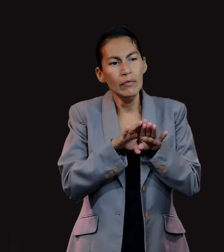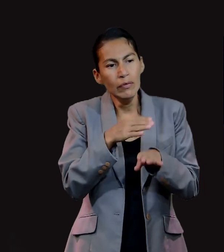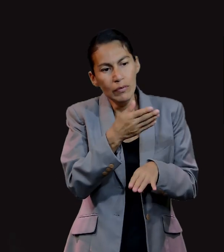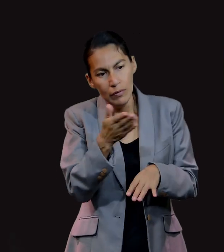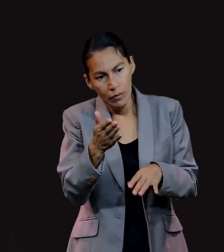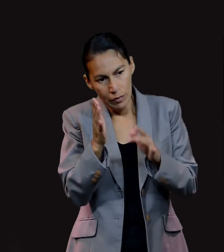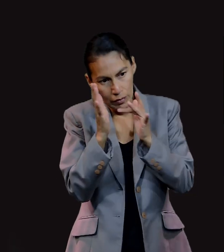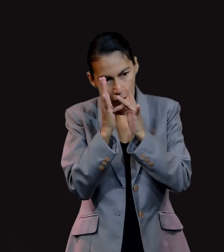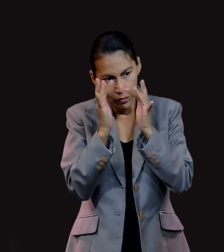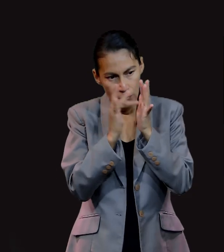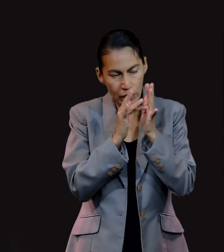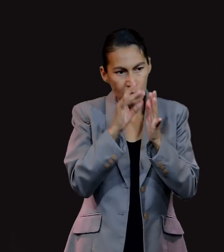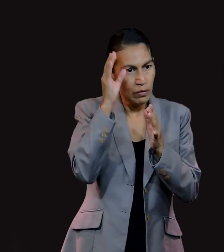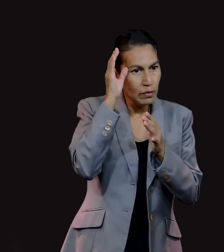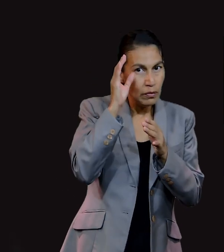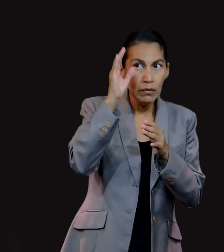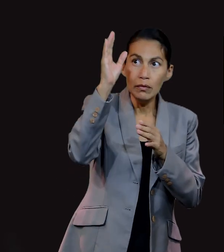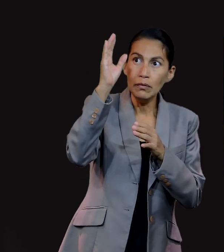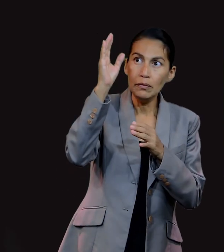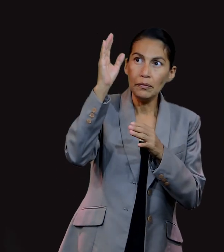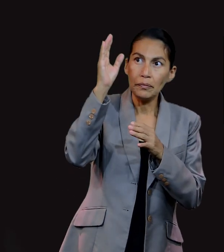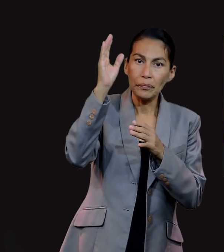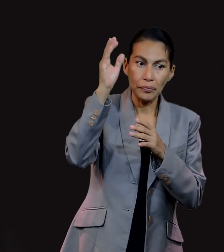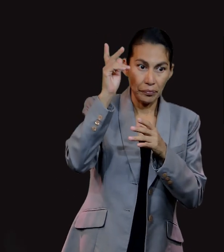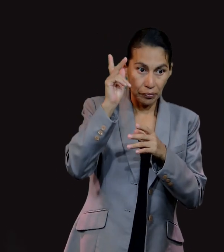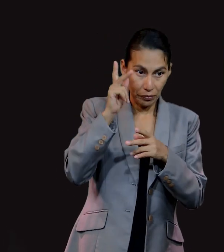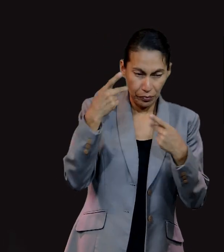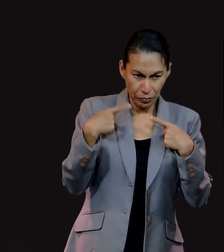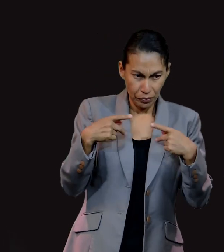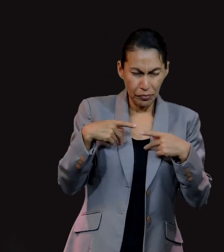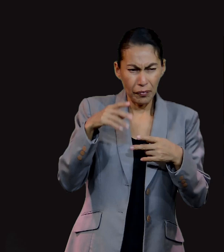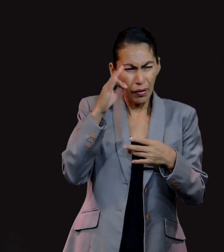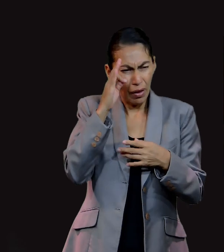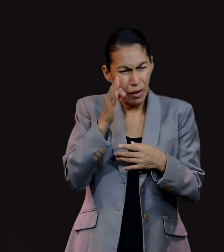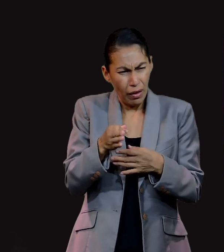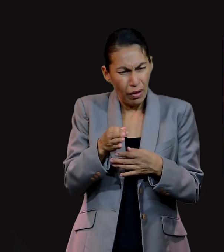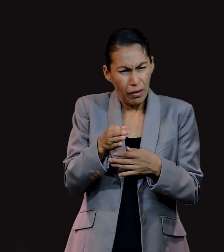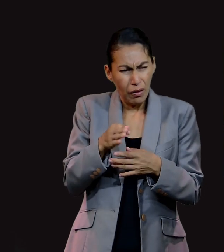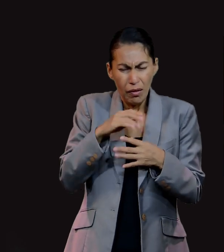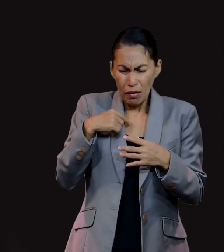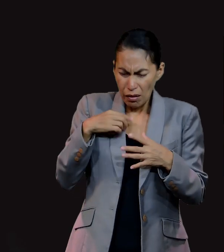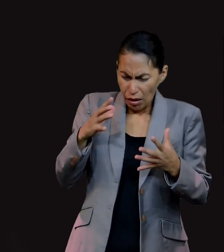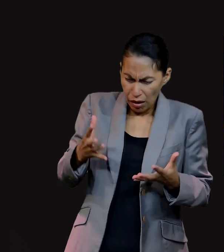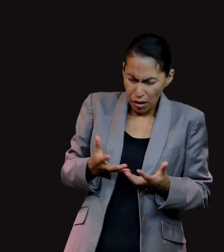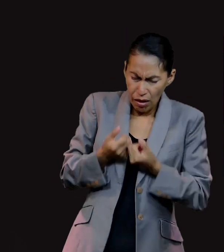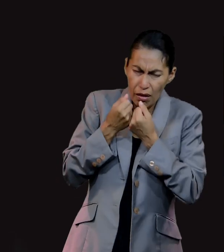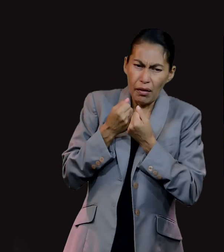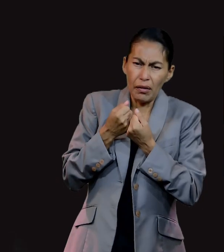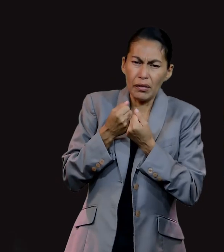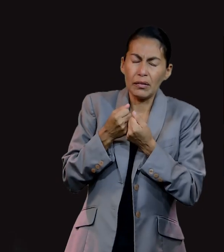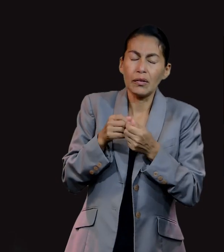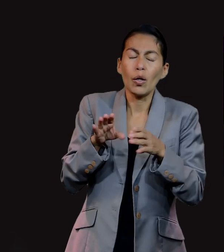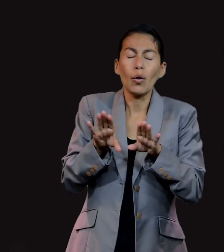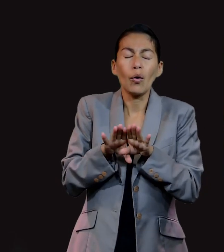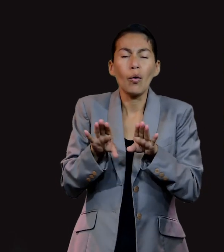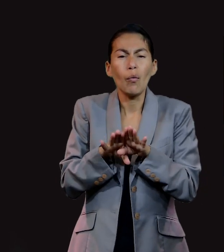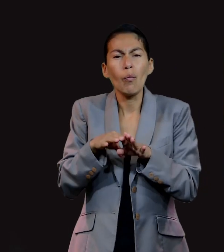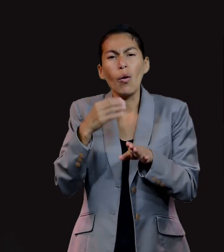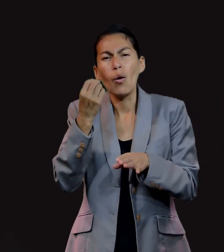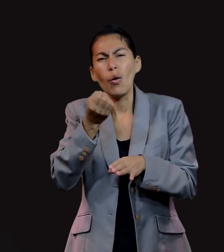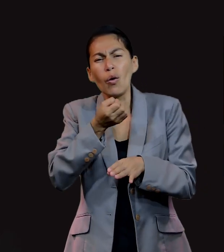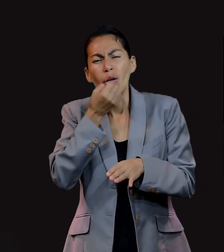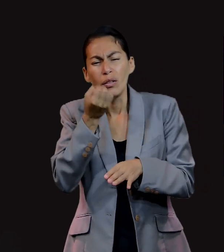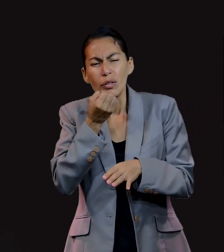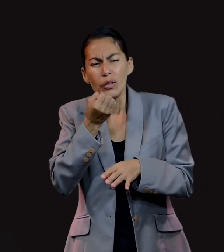es que usted aceptó a Jesucristo como su salvador personal? ¿Y cómo la